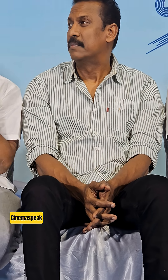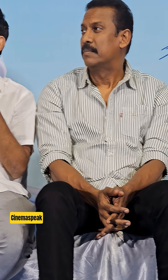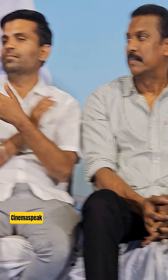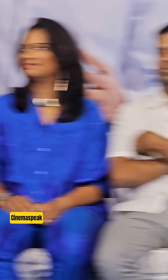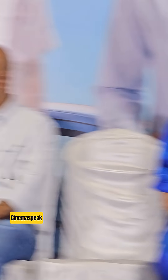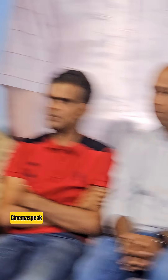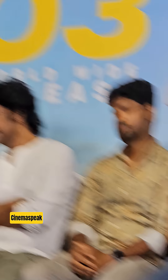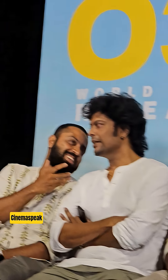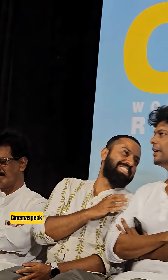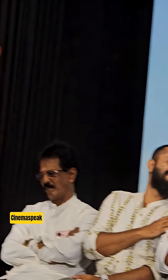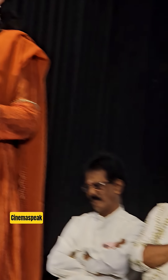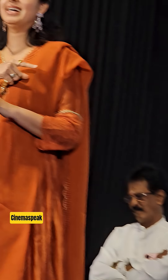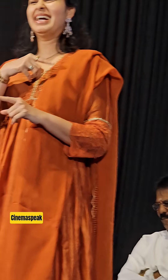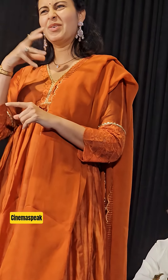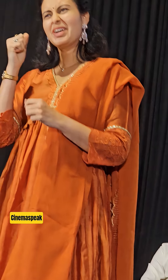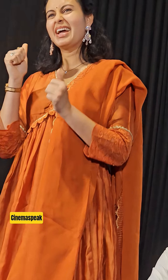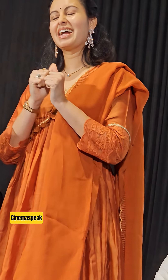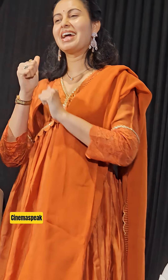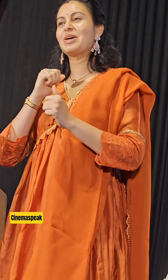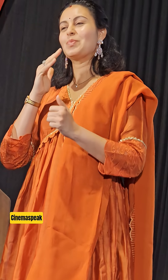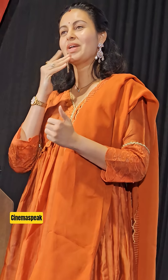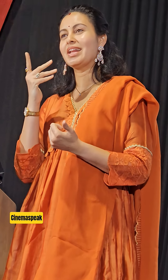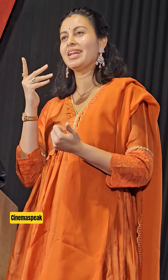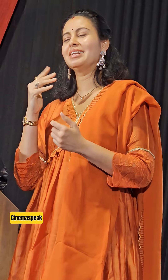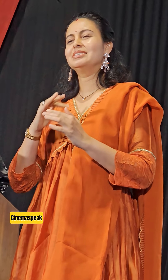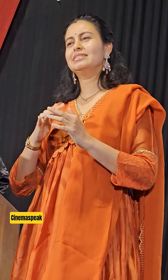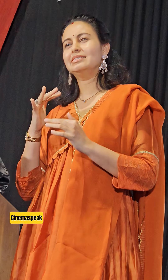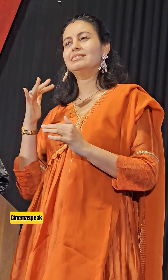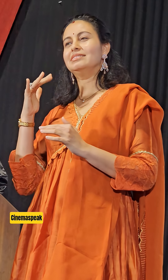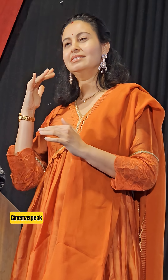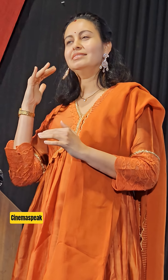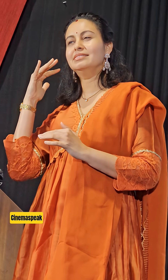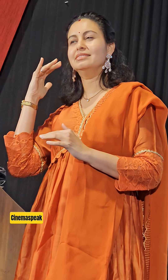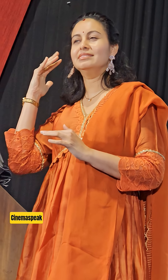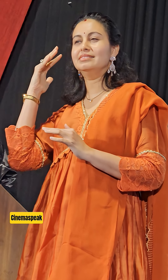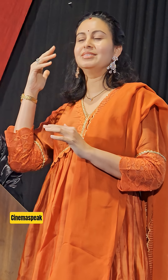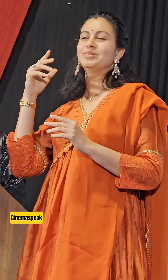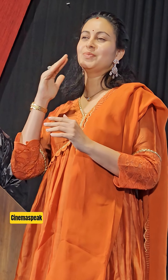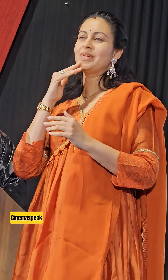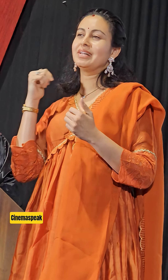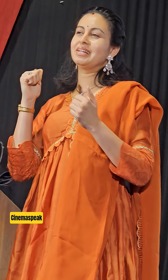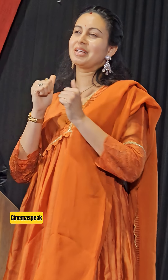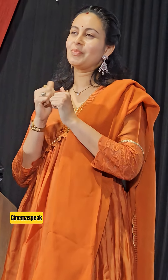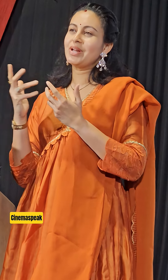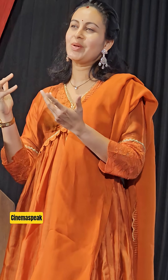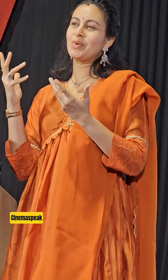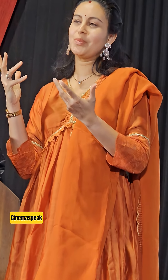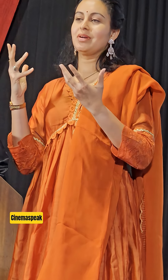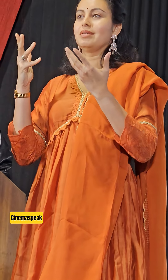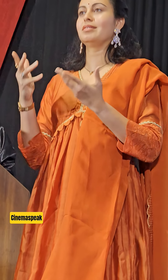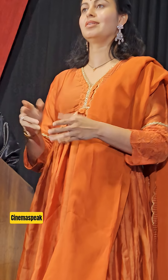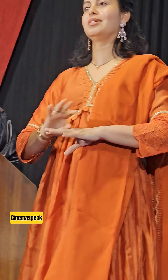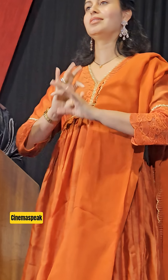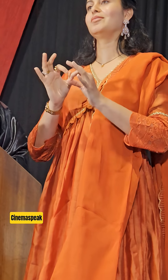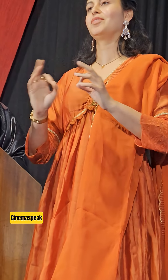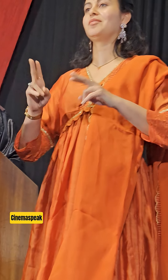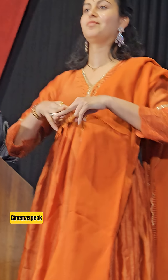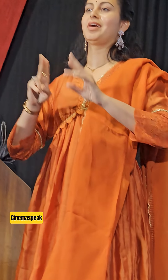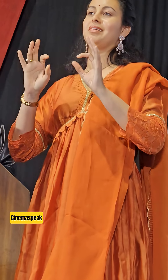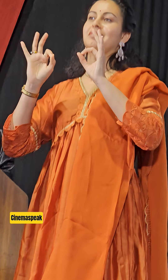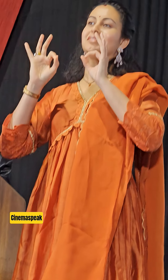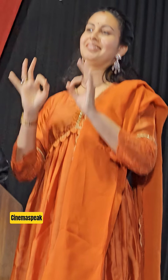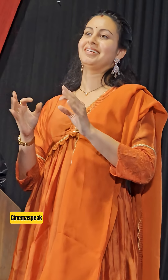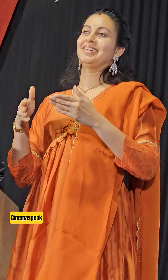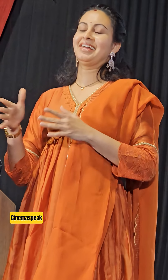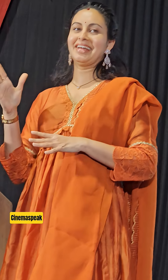தேங்க்ஸ் சொல்கிறேன். முதல்ல வந்துட்டு ரொம்ப சீரியஸாக இருந்துட்டு இருப்பார். ஸோ எனக்கு கொஞ்சம் நர்வஸாக இருக்கும். ஆனால் ஓவர் த இயர்ஸ் நாங்கள்